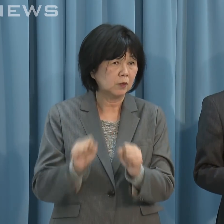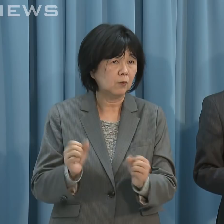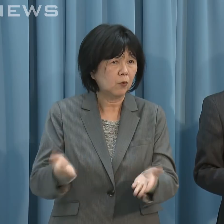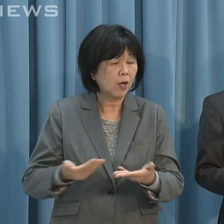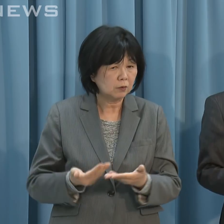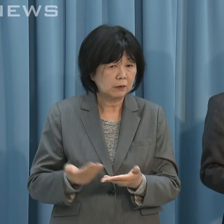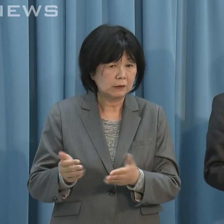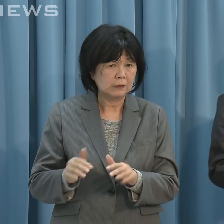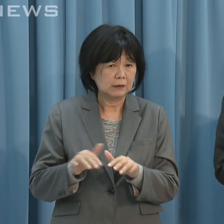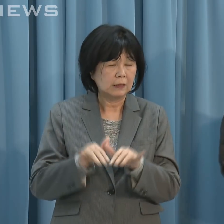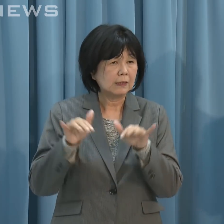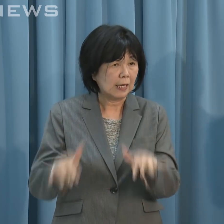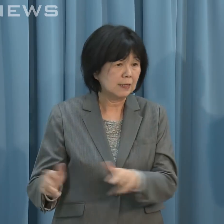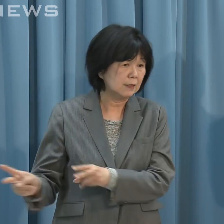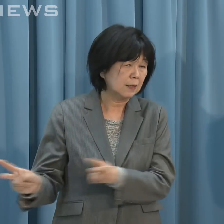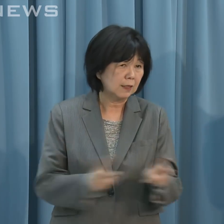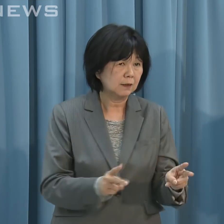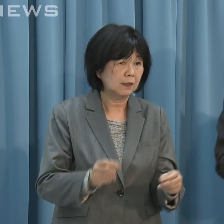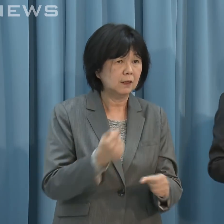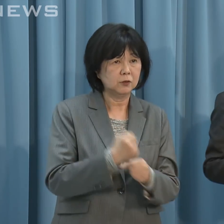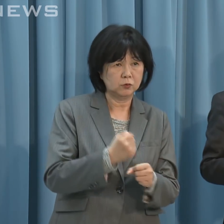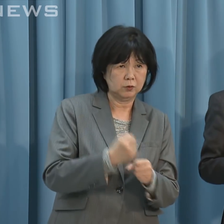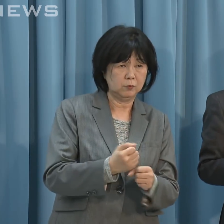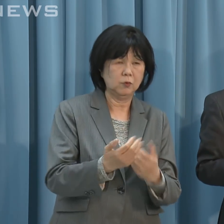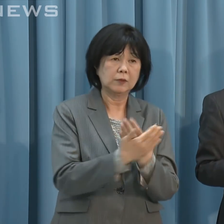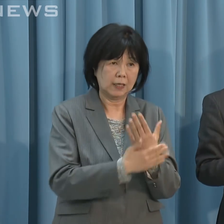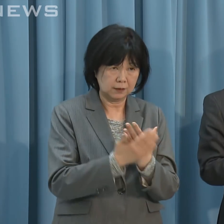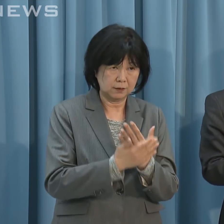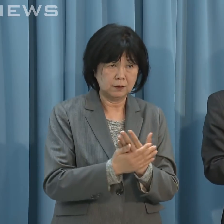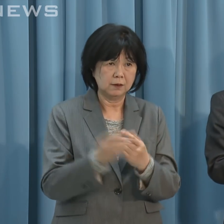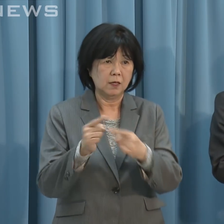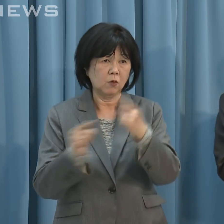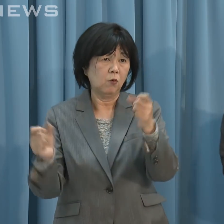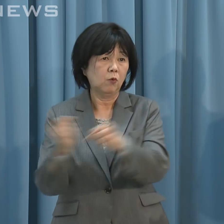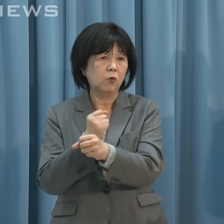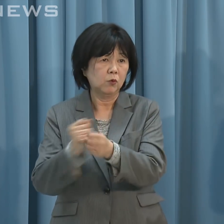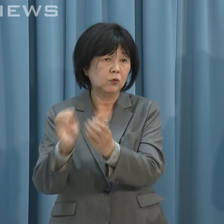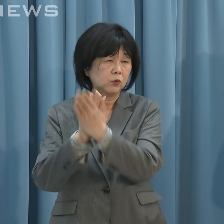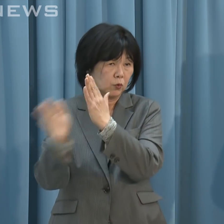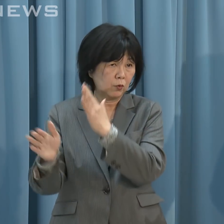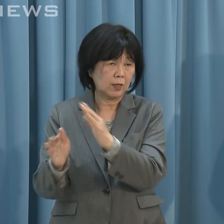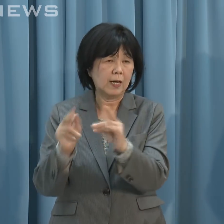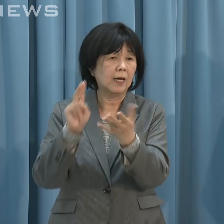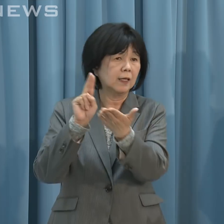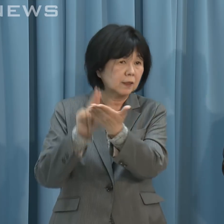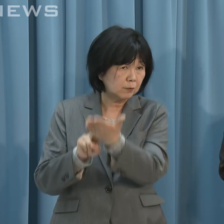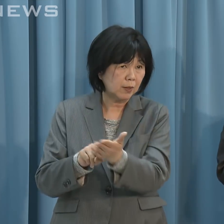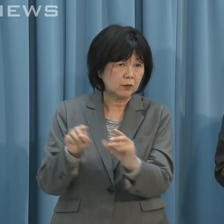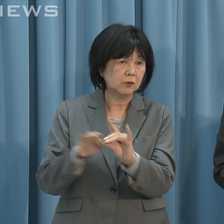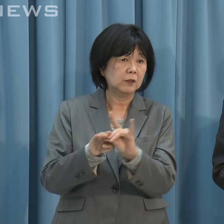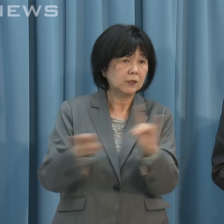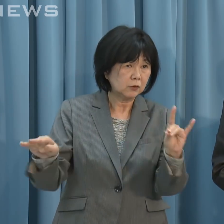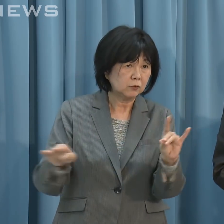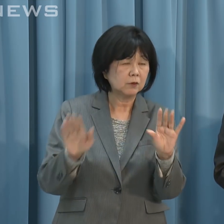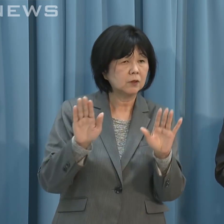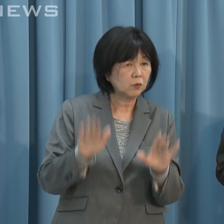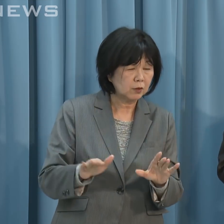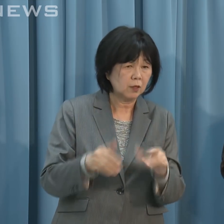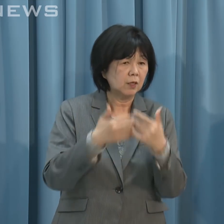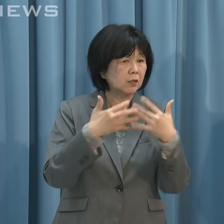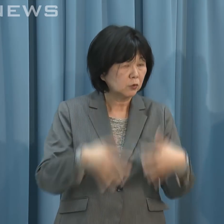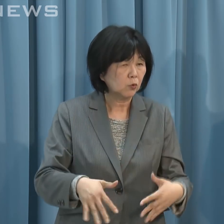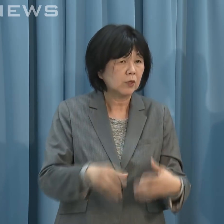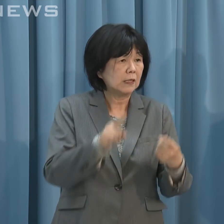整えるということが大事ですから、厚労省が決める基準がありますので、その基準を今満たすその条件